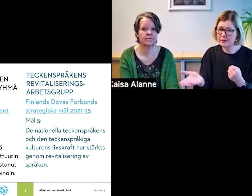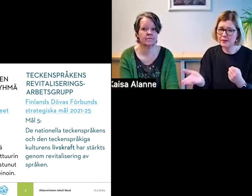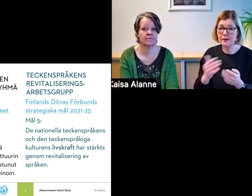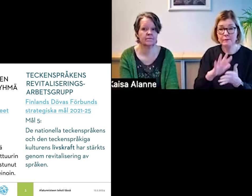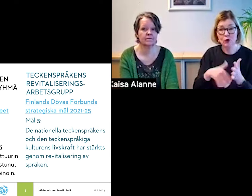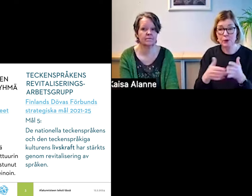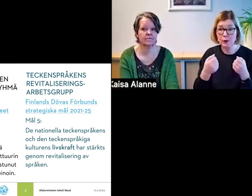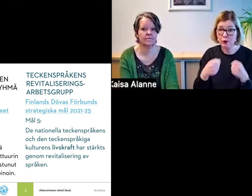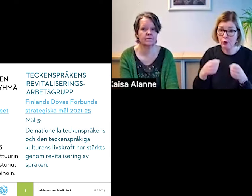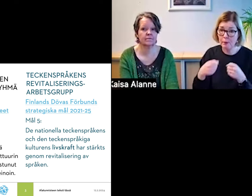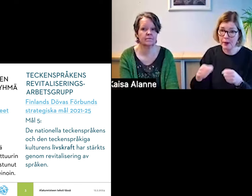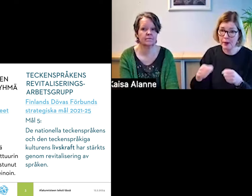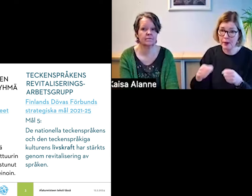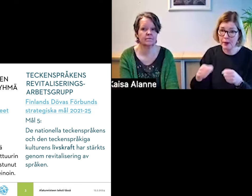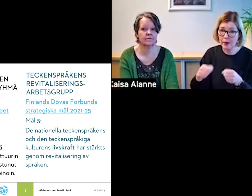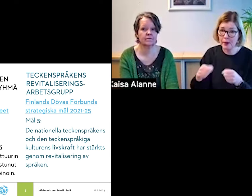Kolmantena